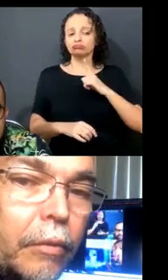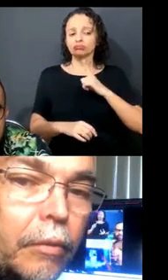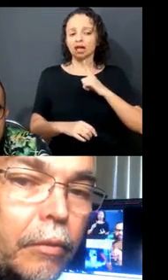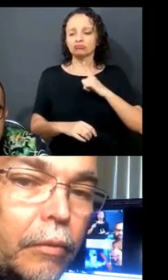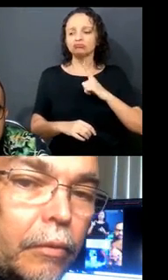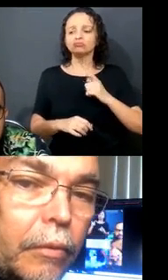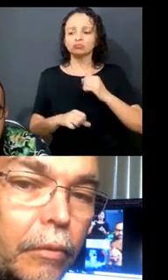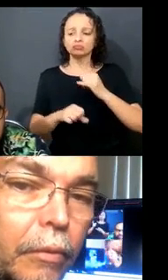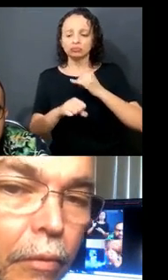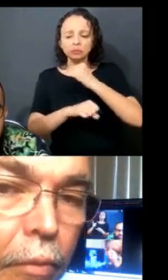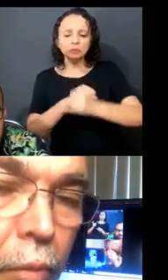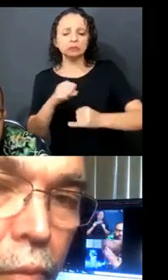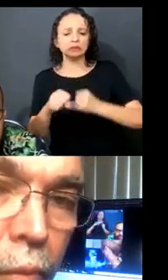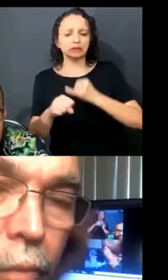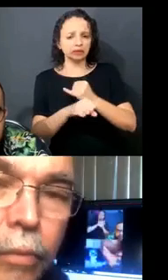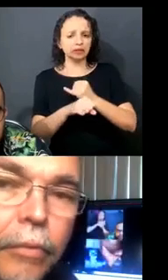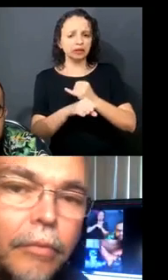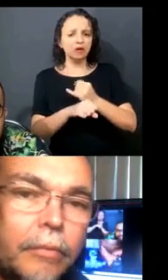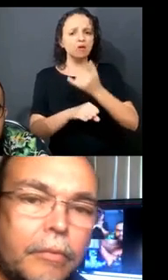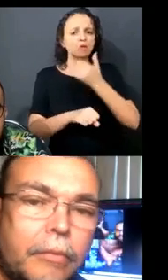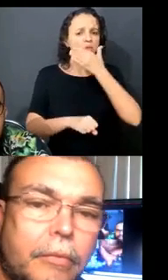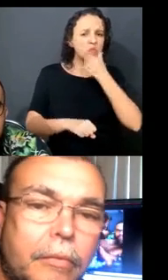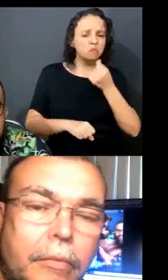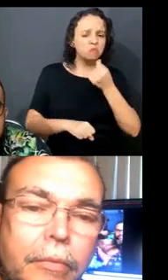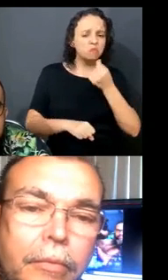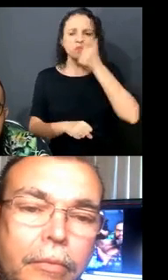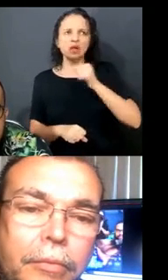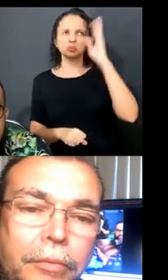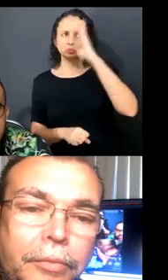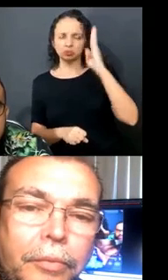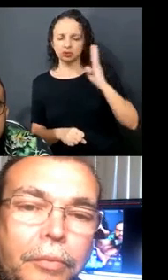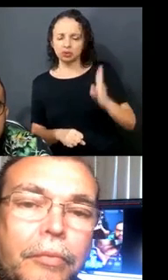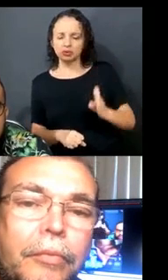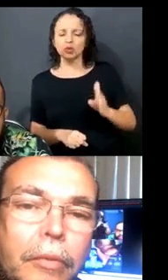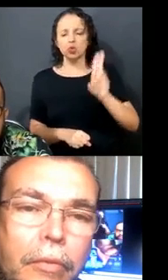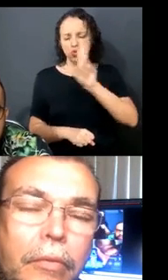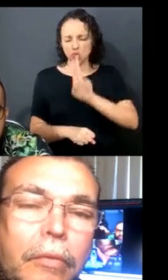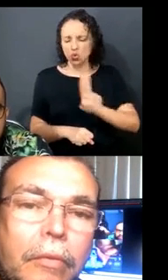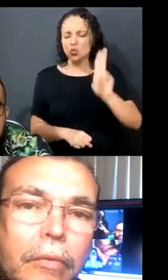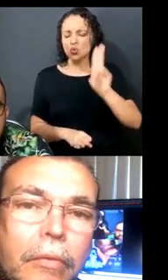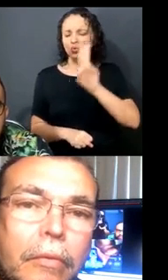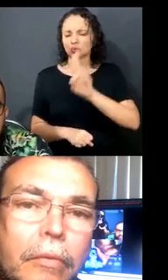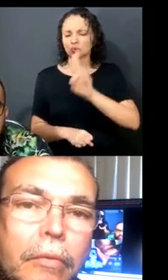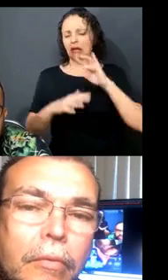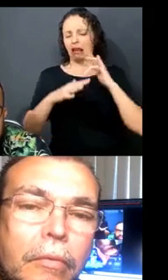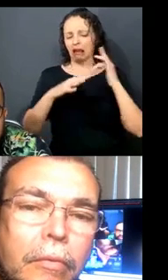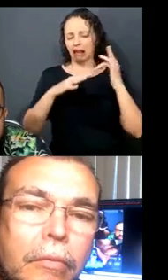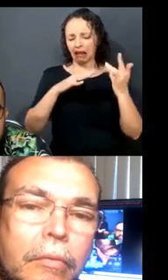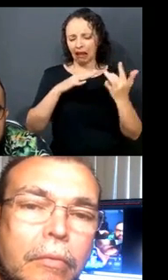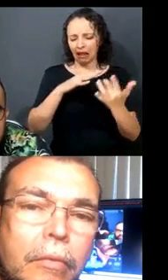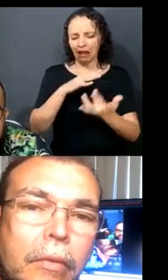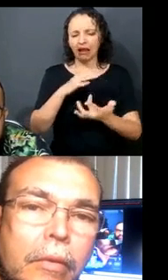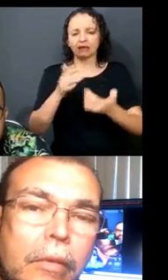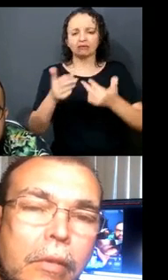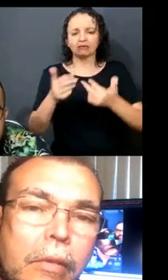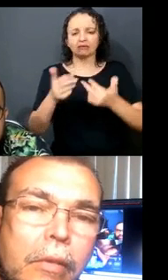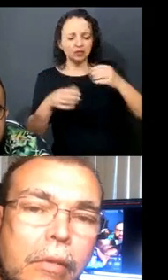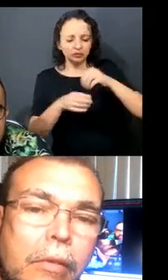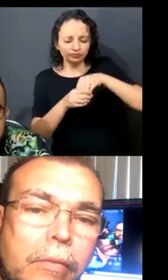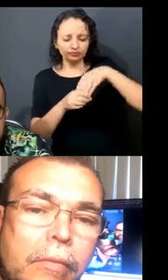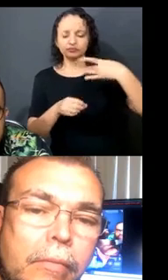acesso à internet, o brasileiro ele é um grande consumidor de redes sociais, de